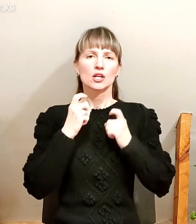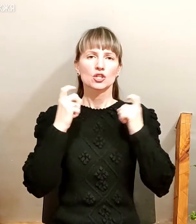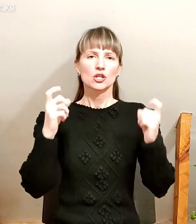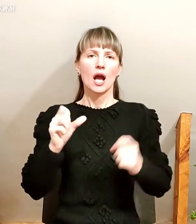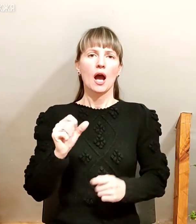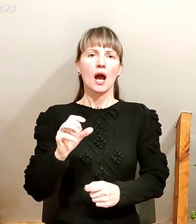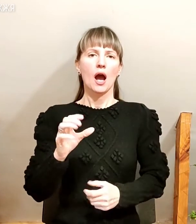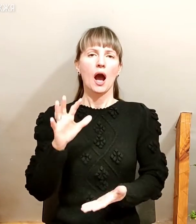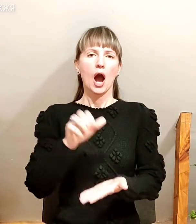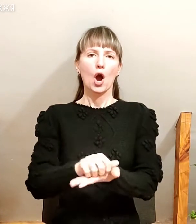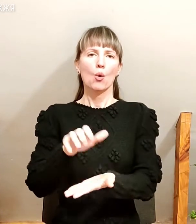Окупанти!